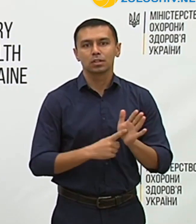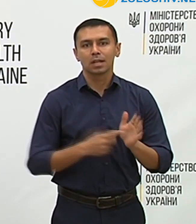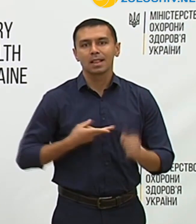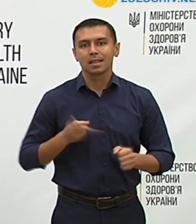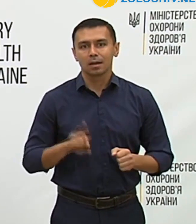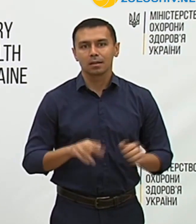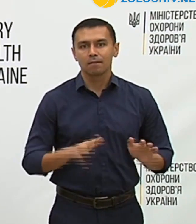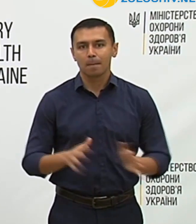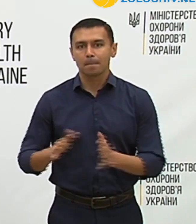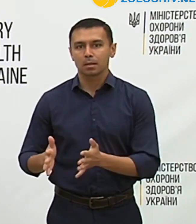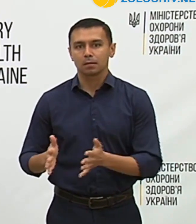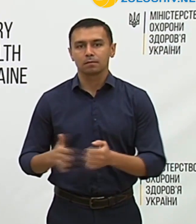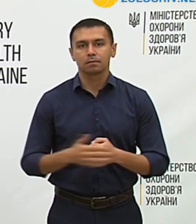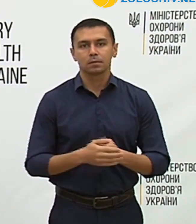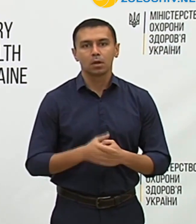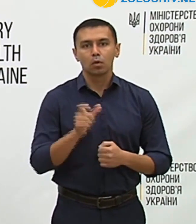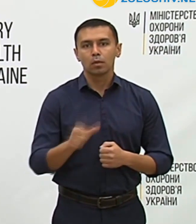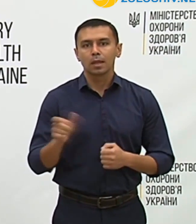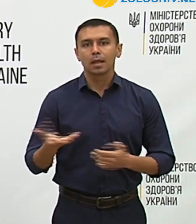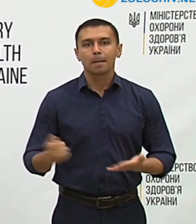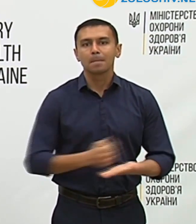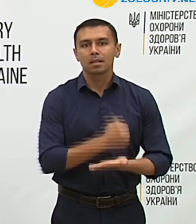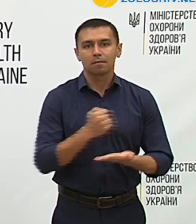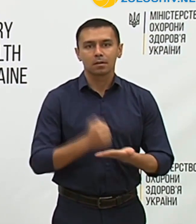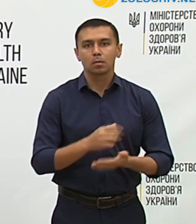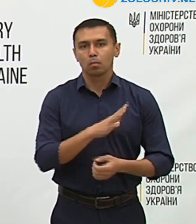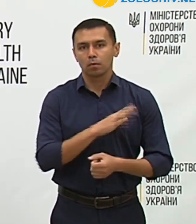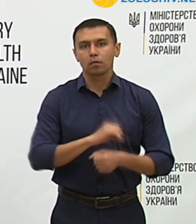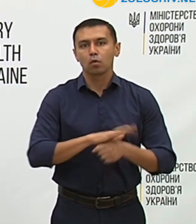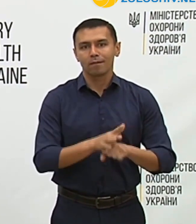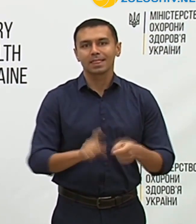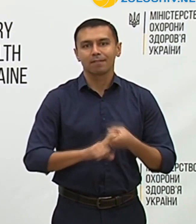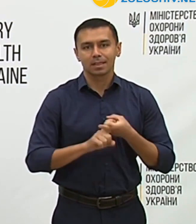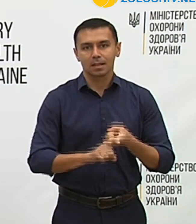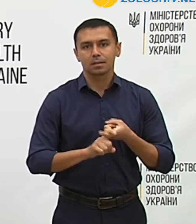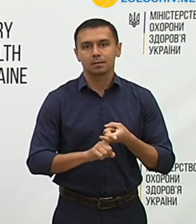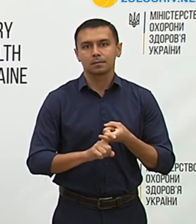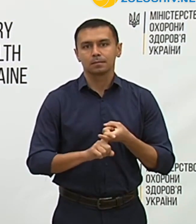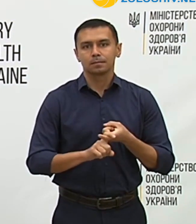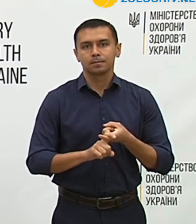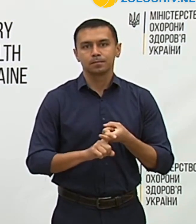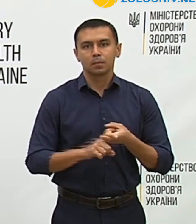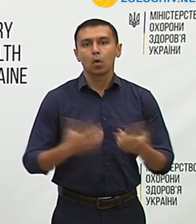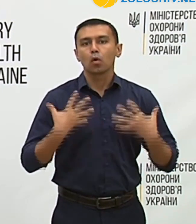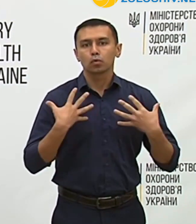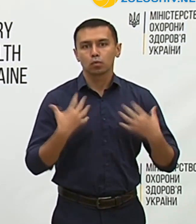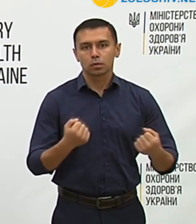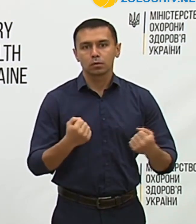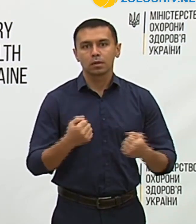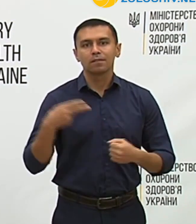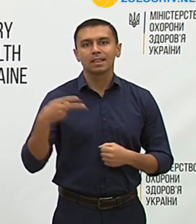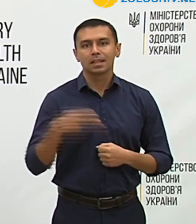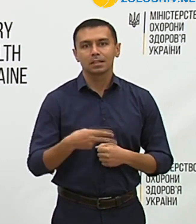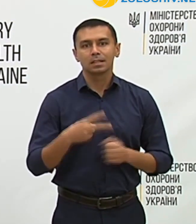126 летальних випадків людей, яких підтверджений був COVID-19. Одужало